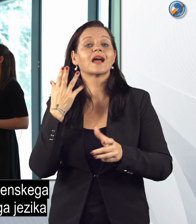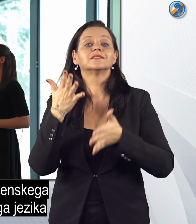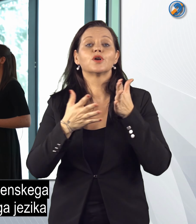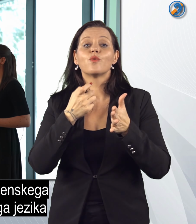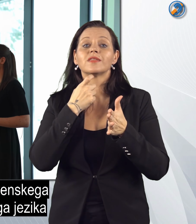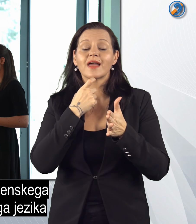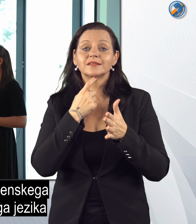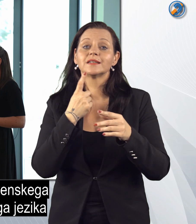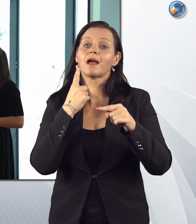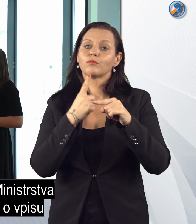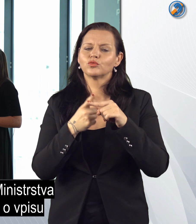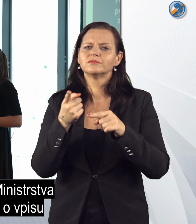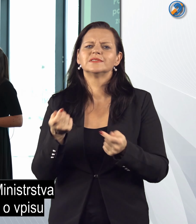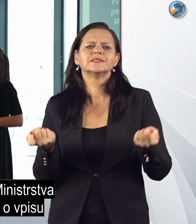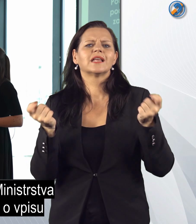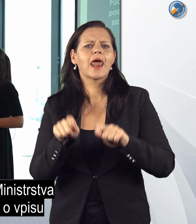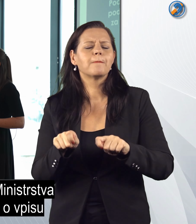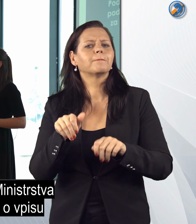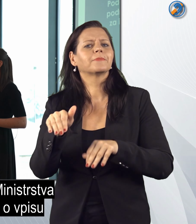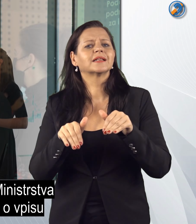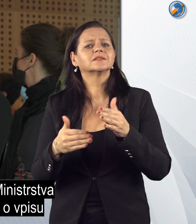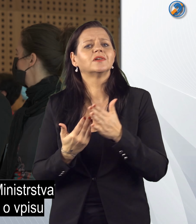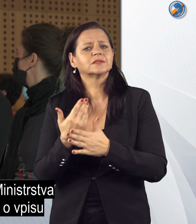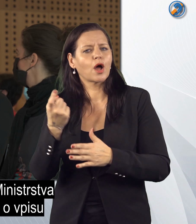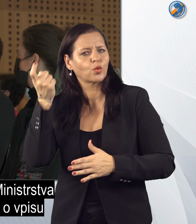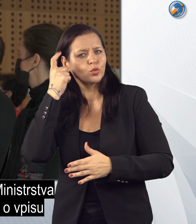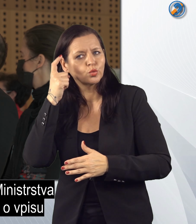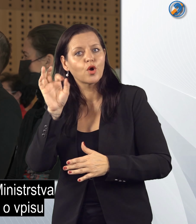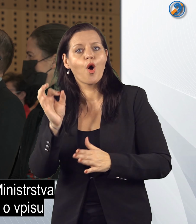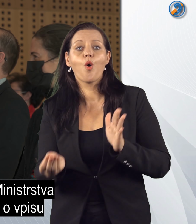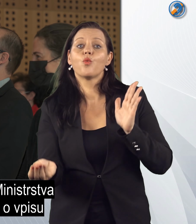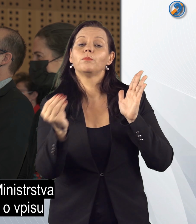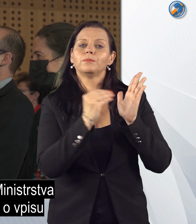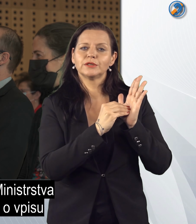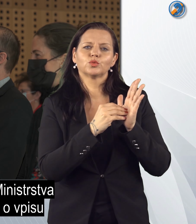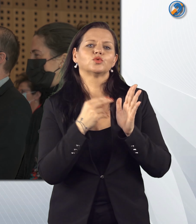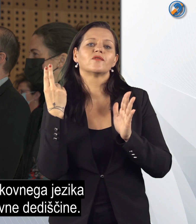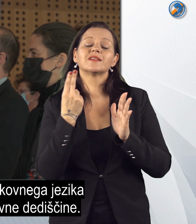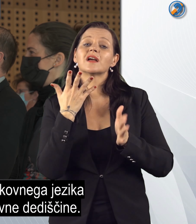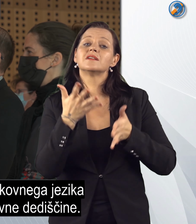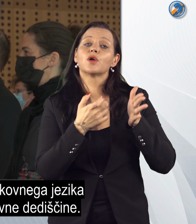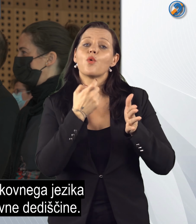o vpisu slovenskega znakovnega jezika v register nesnovne dediščine.